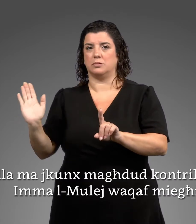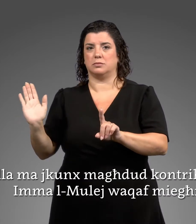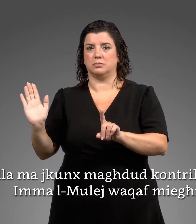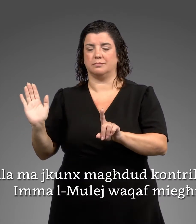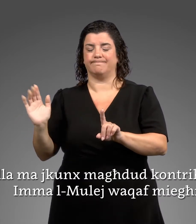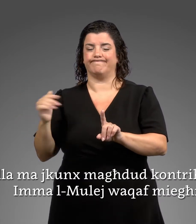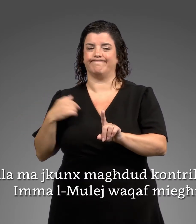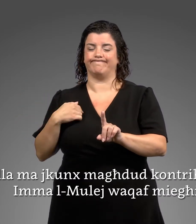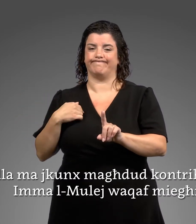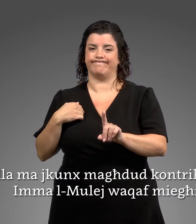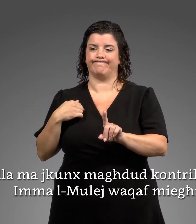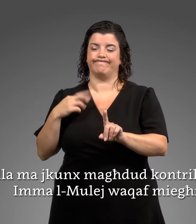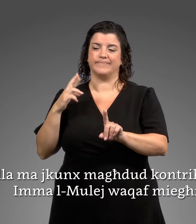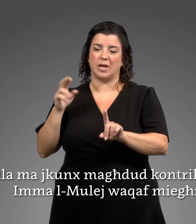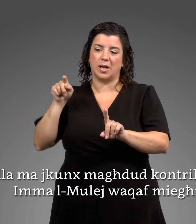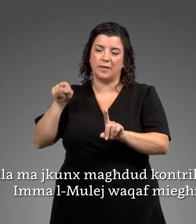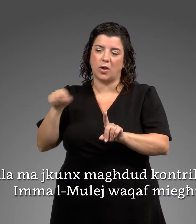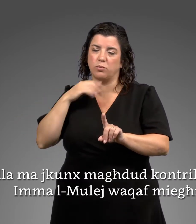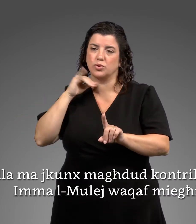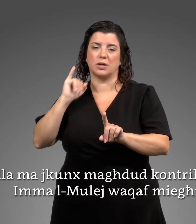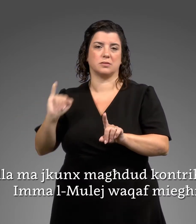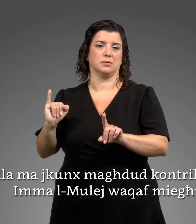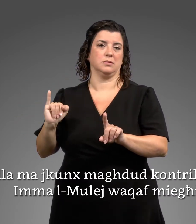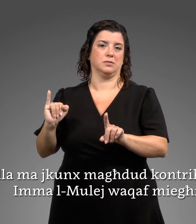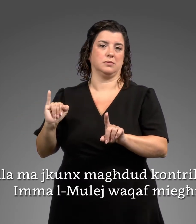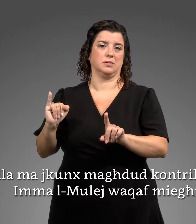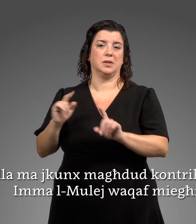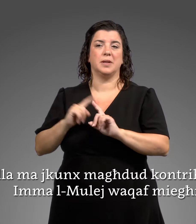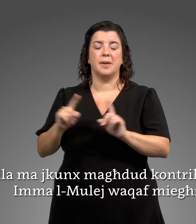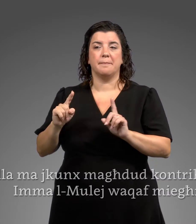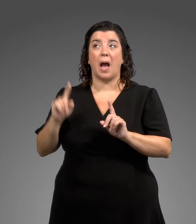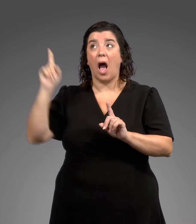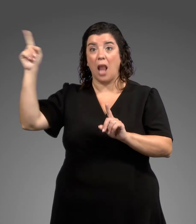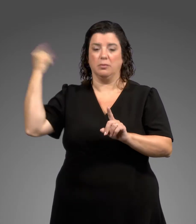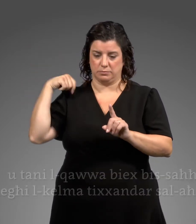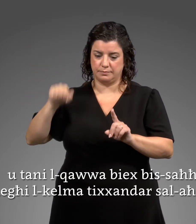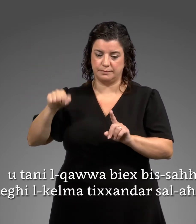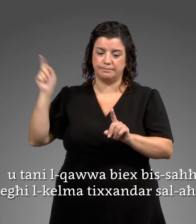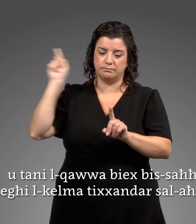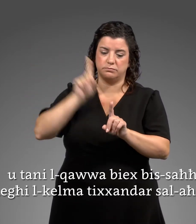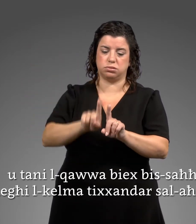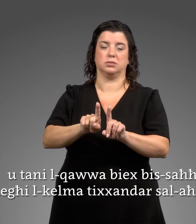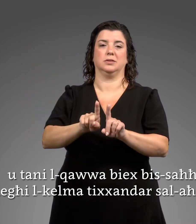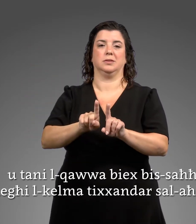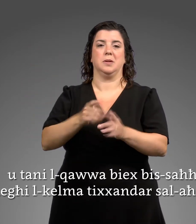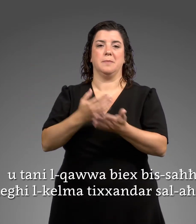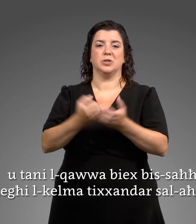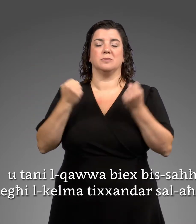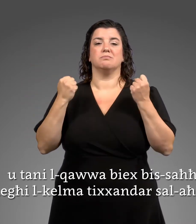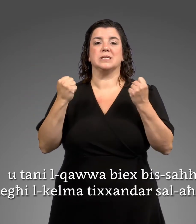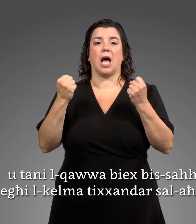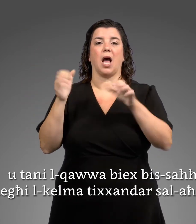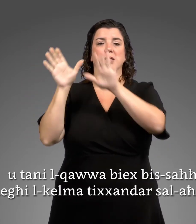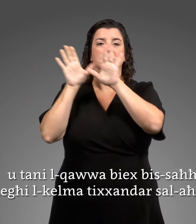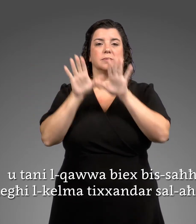jkunx Ma d-dawt kontri jom Imman mulej Wa qafmijaj Utaħni l-kawwa bieġ Bieġ-saxħatijaj